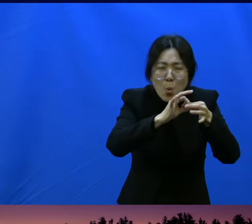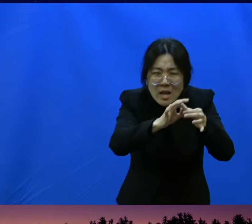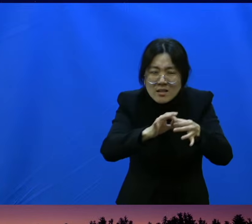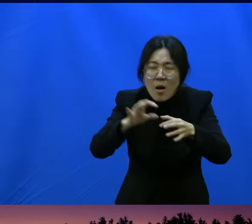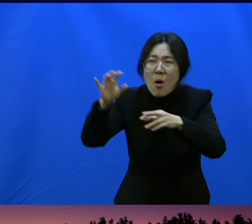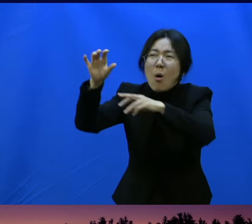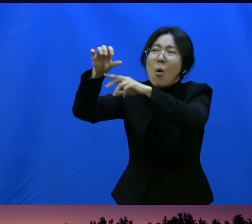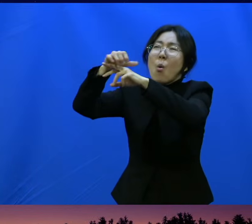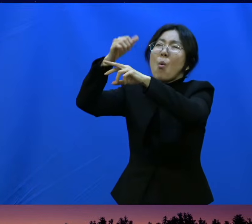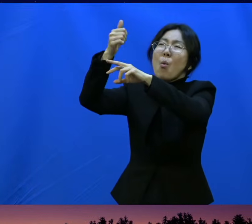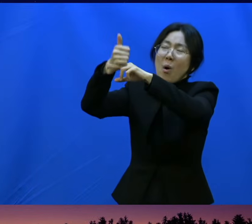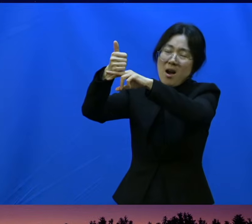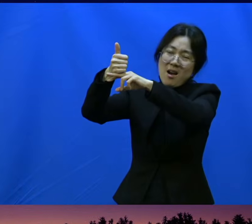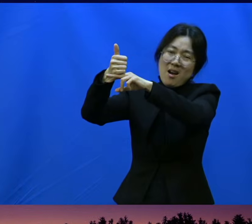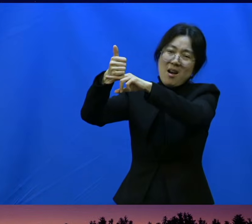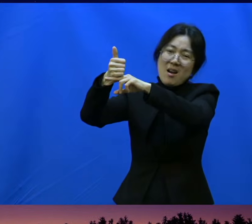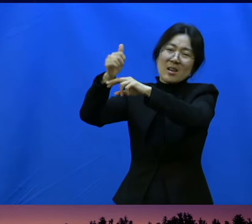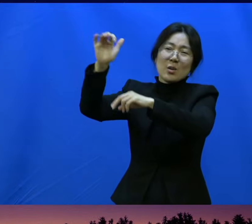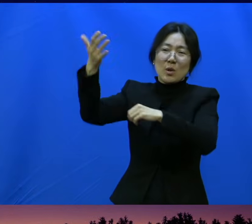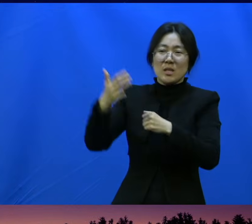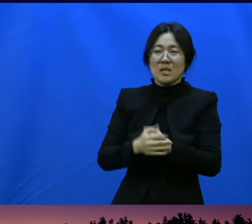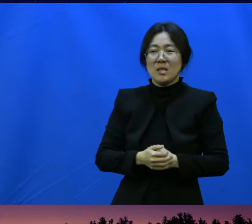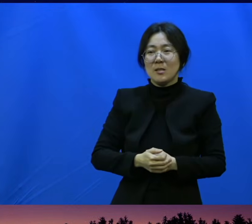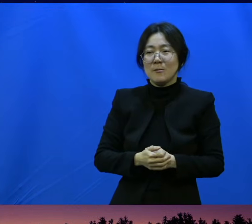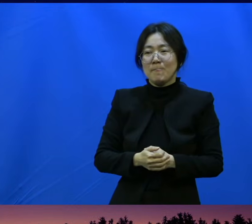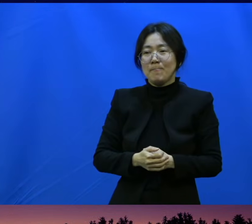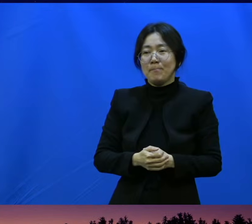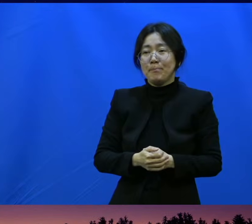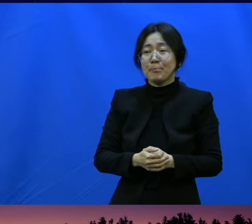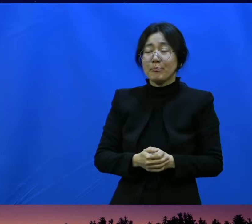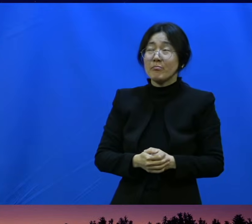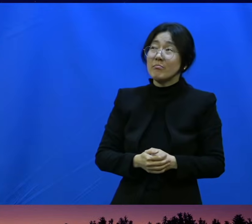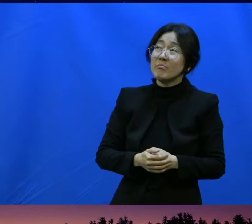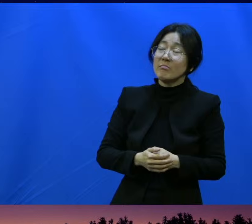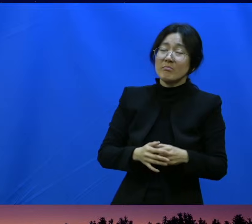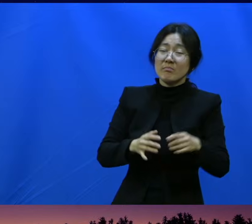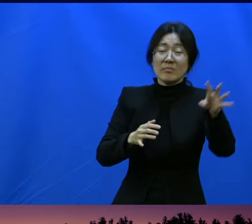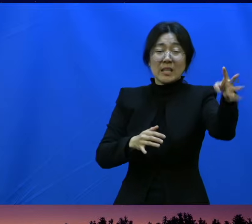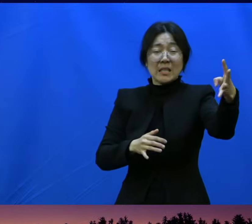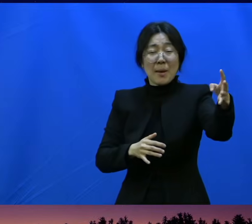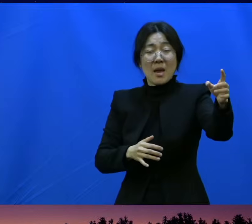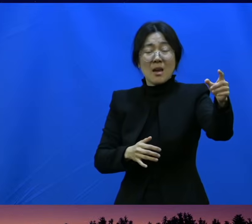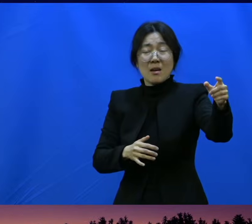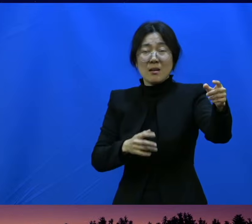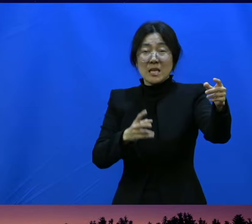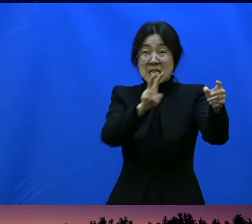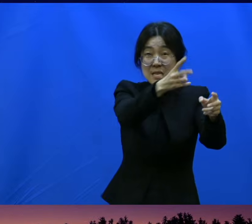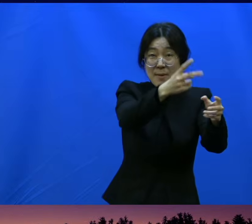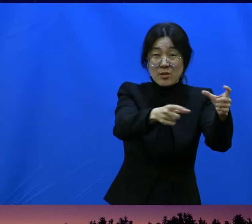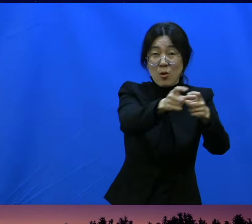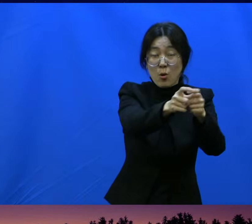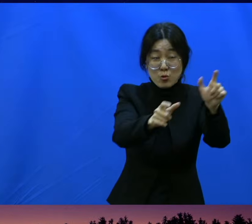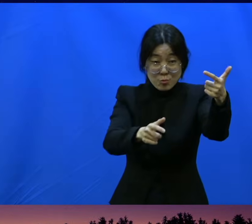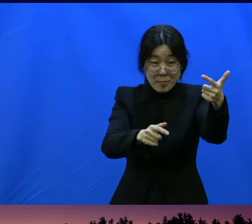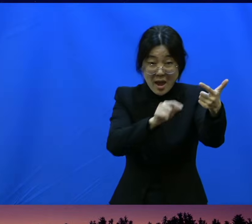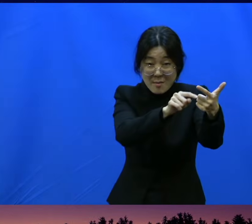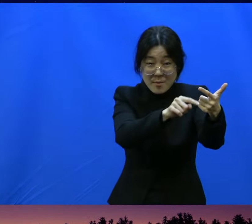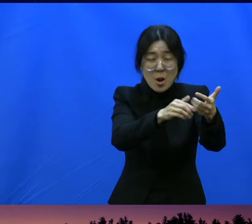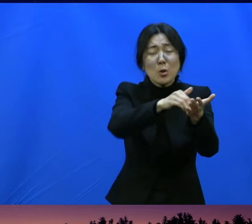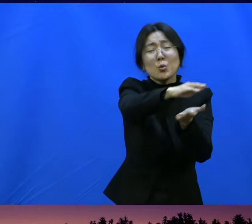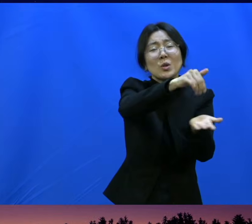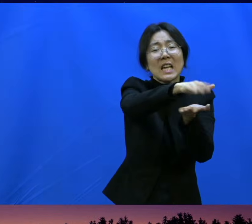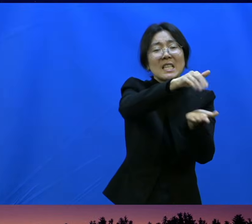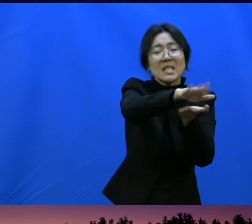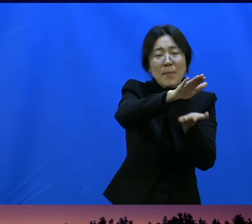내가 왜 품어야 된다냐 하고 원망하고 불평했다면 그는 하나님의 축복의 그 모든 기회를 놓치고 말았을